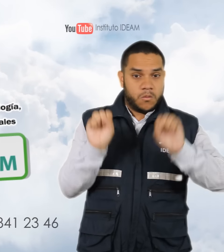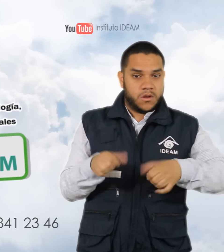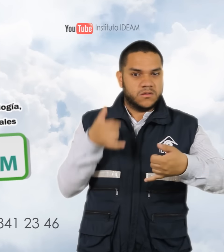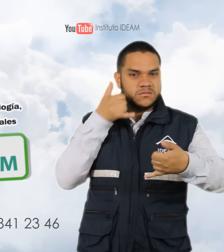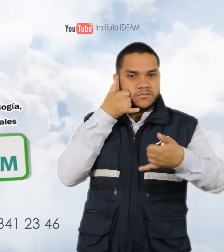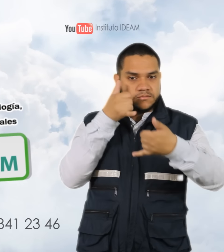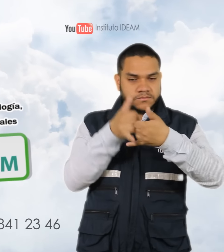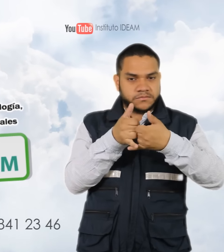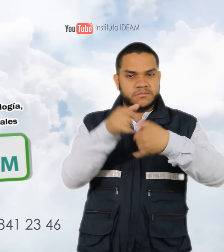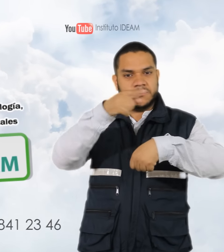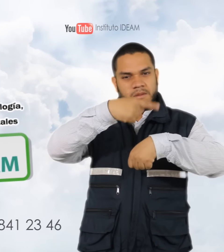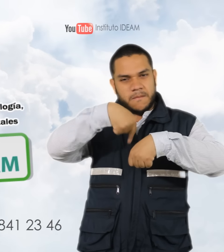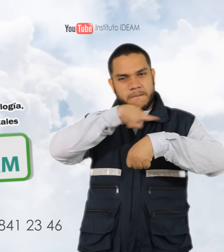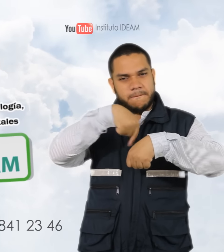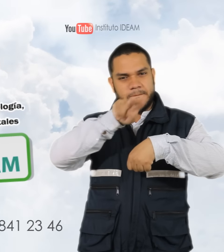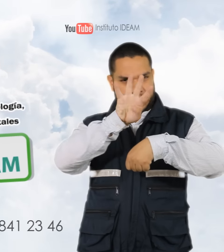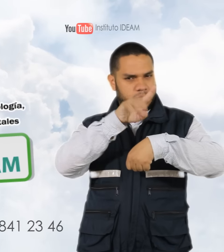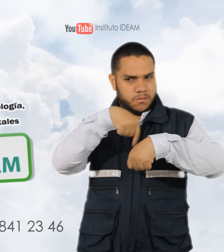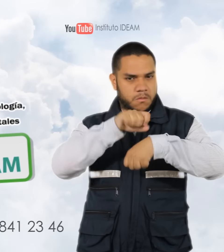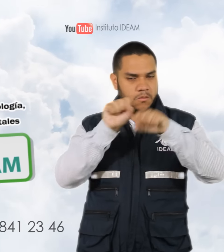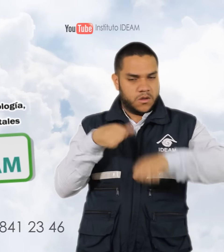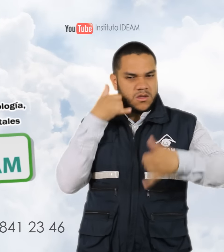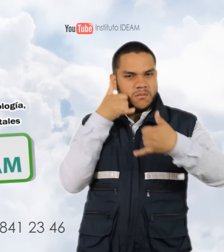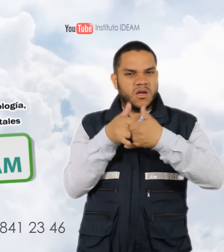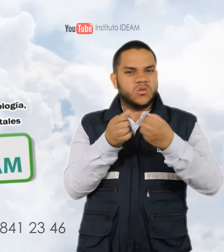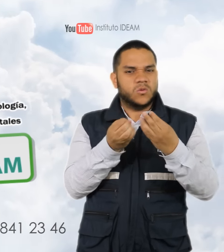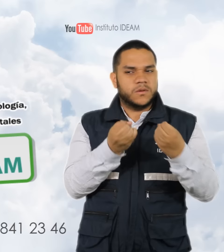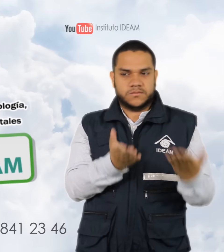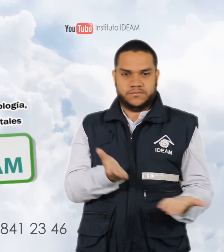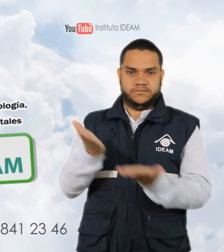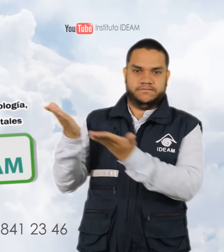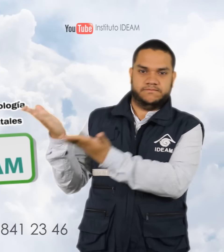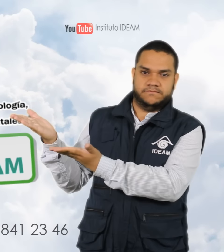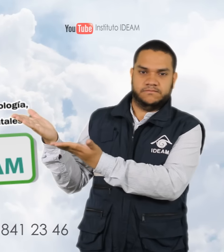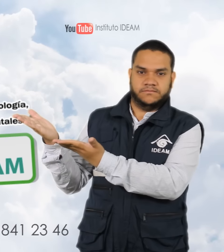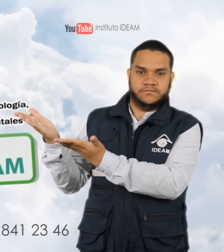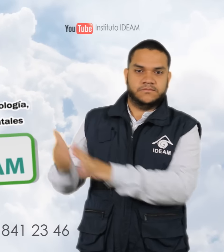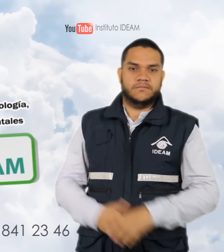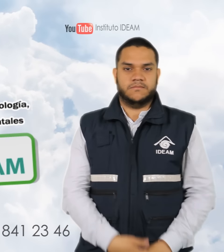comunicarse con nosotros las 24 horas del día a los números telefónicos que aparecen en pantalla.